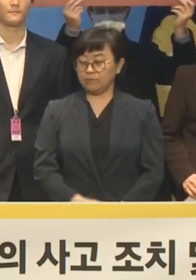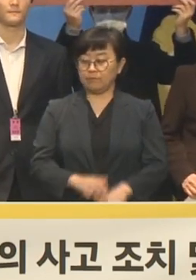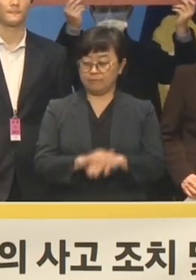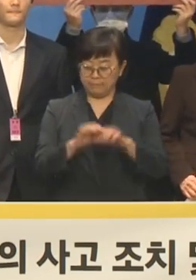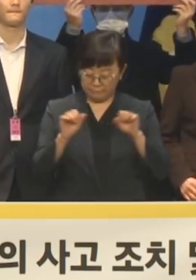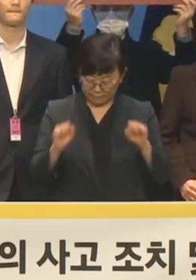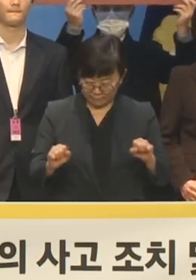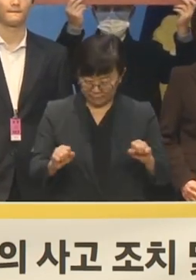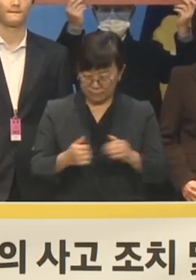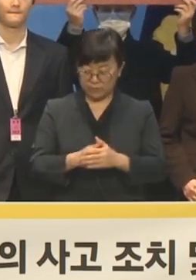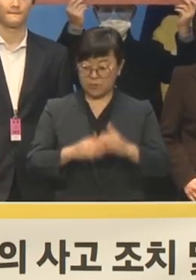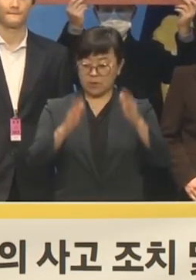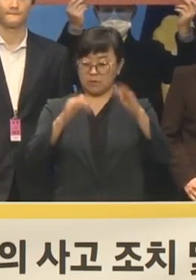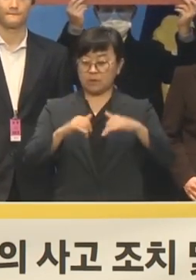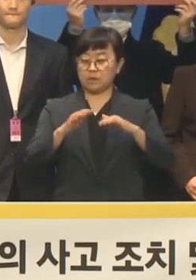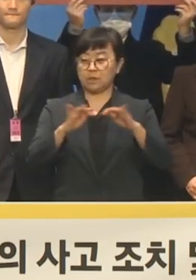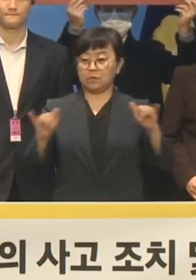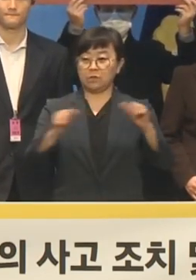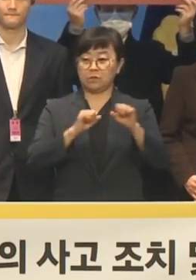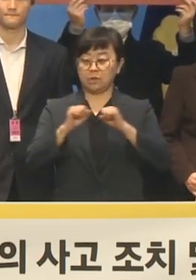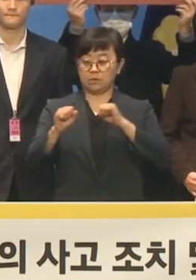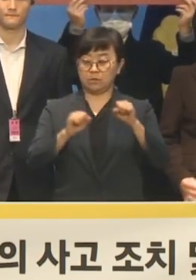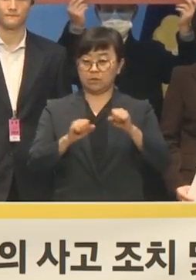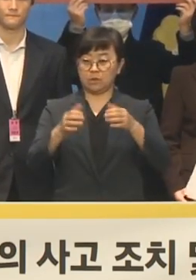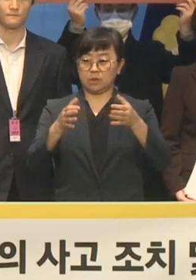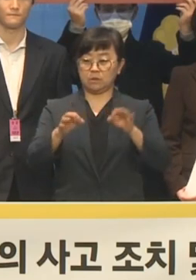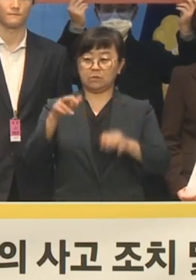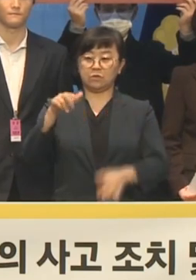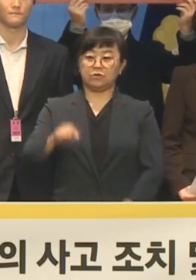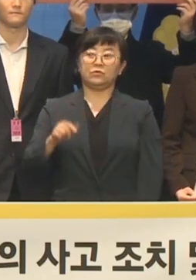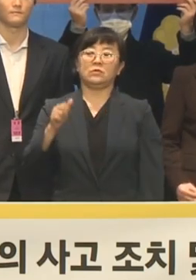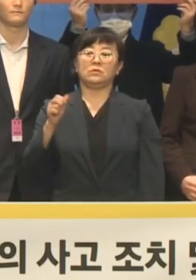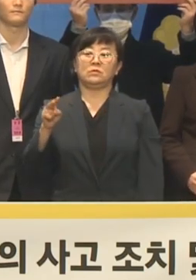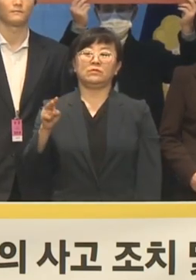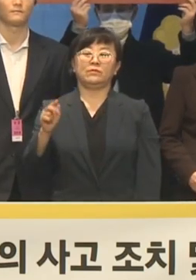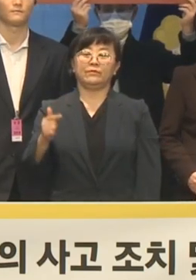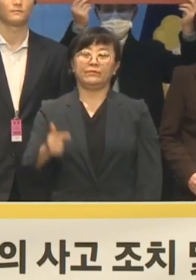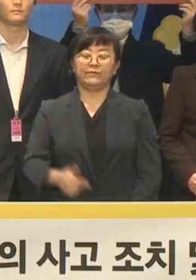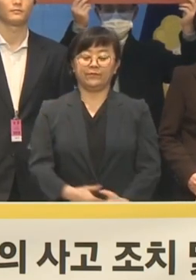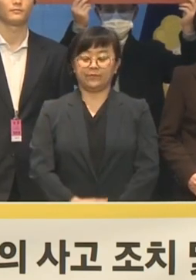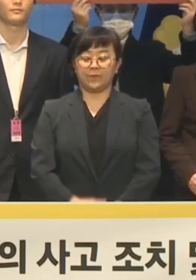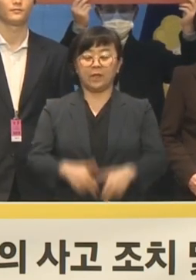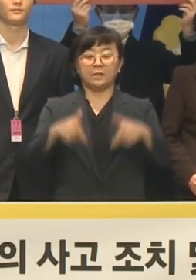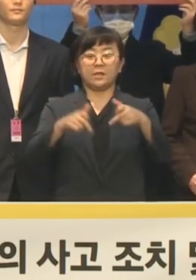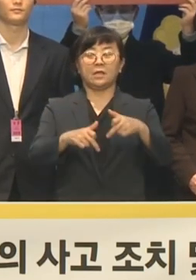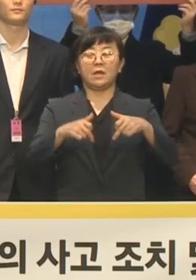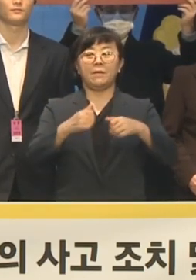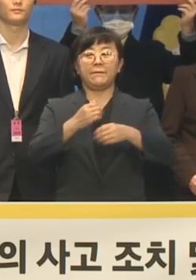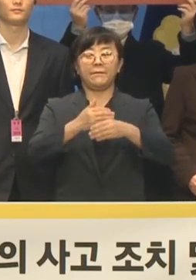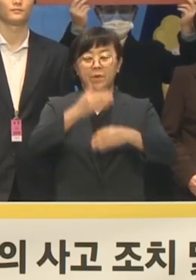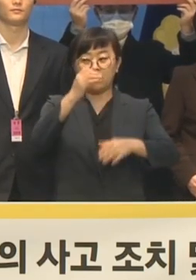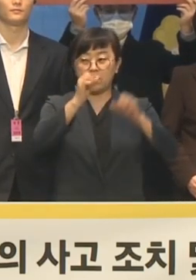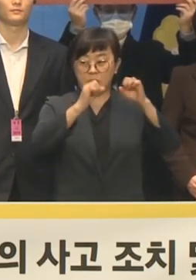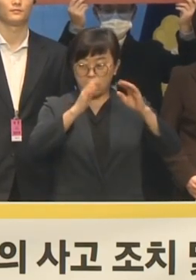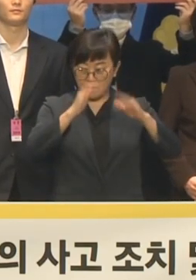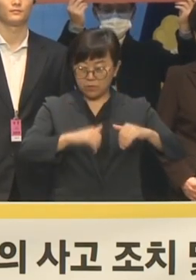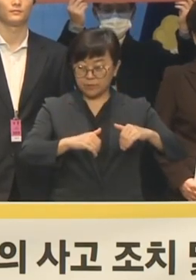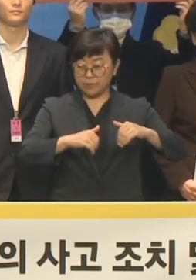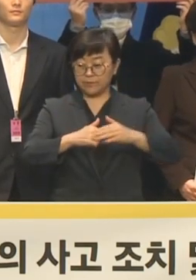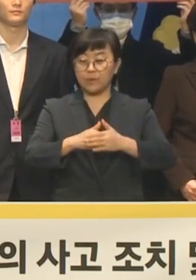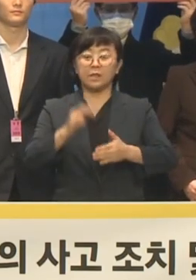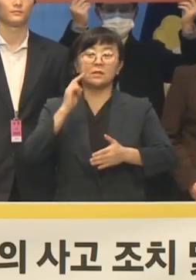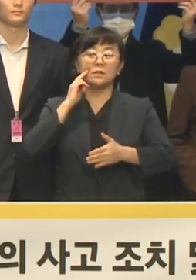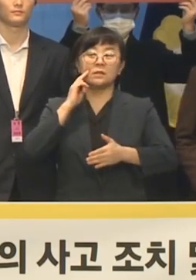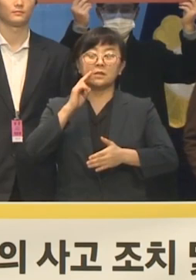안녕하십니까. 장애벽을 허무는 사람들 활동가 김주현입니다. 장애벽 허물기는